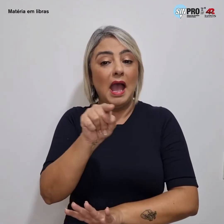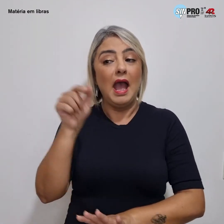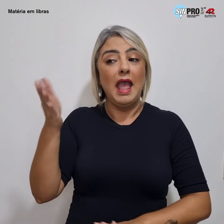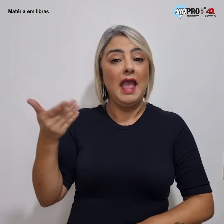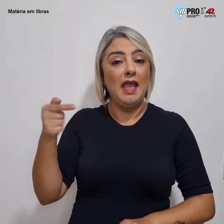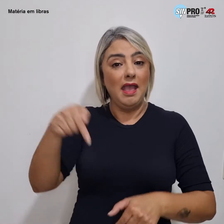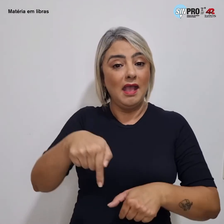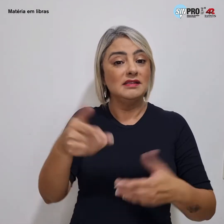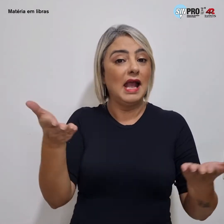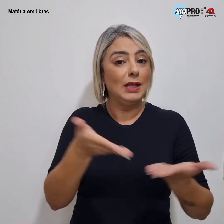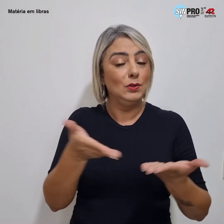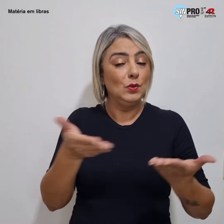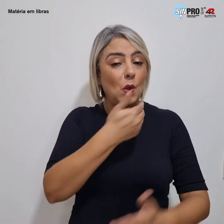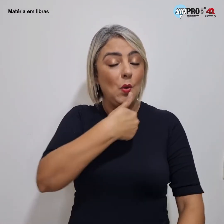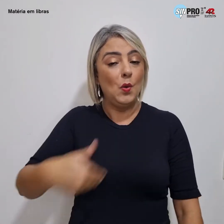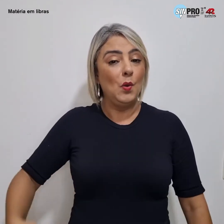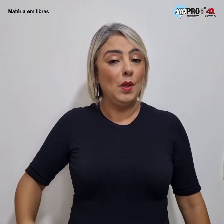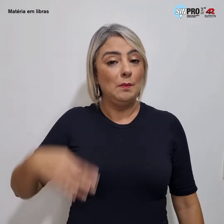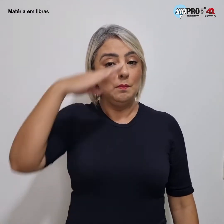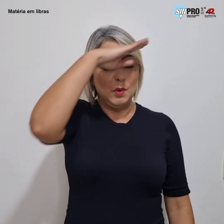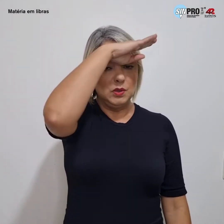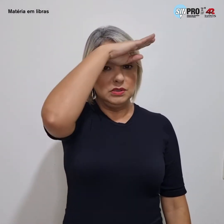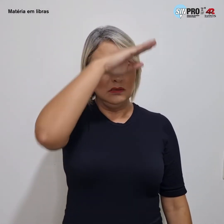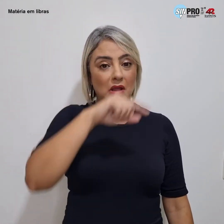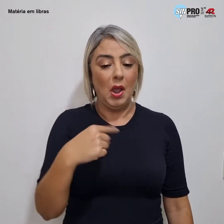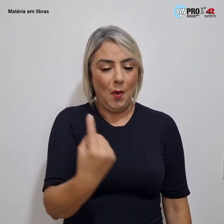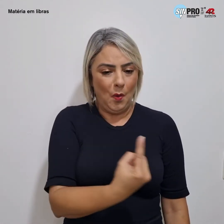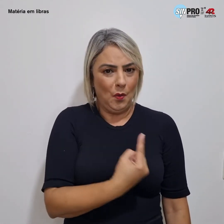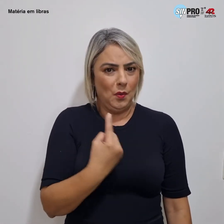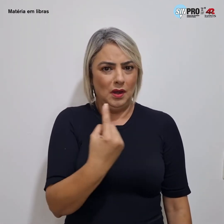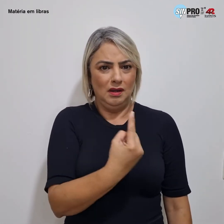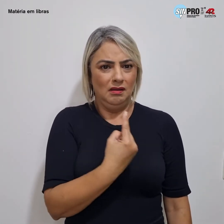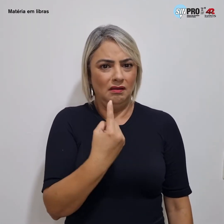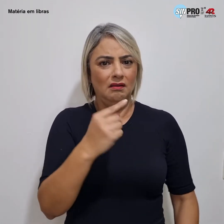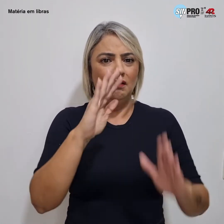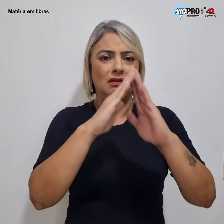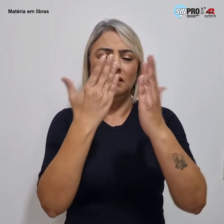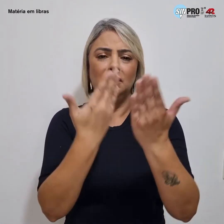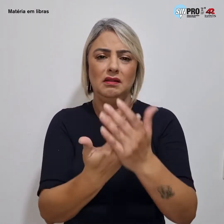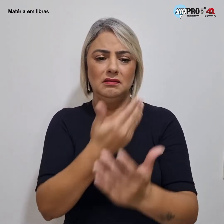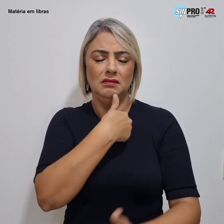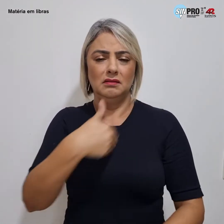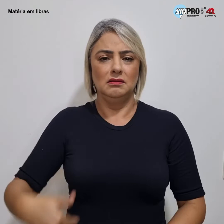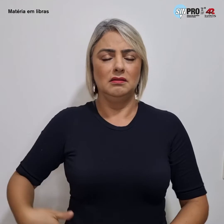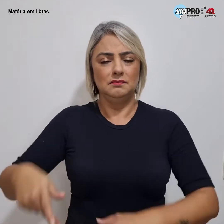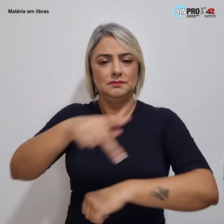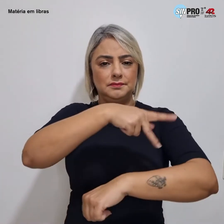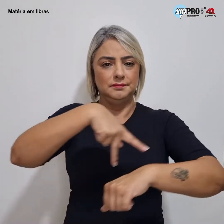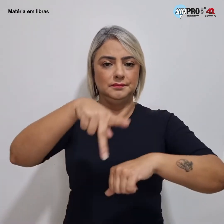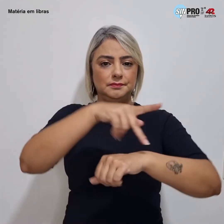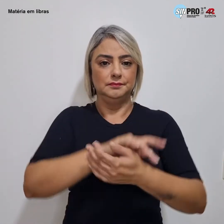que está no curso pelo governo Bolsonaro, unicamente nas escolas públicas do